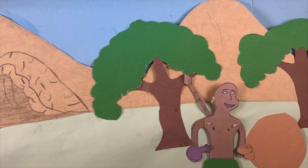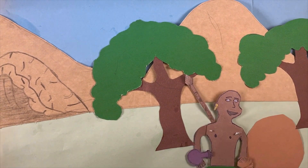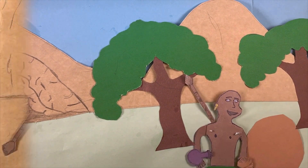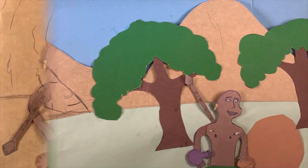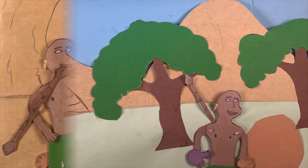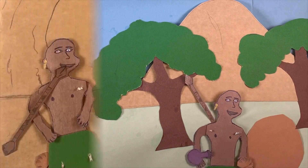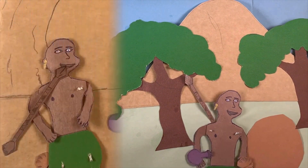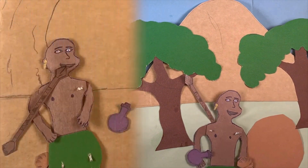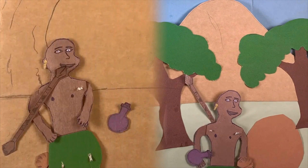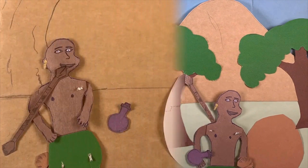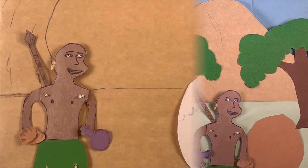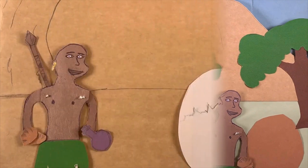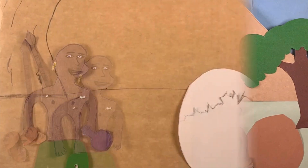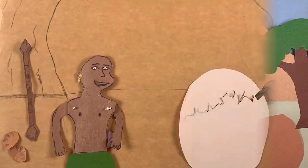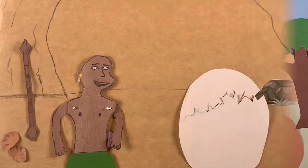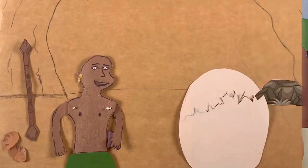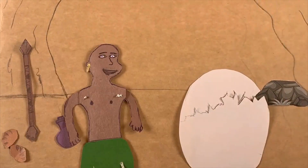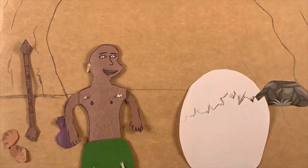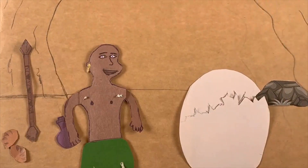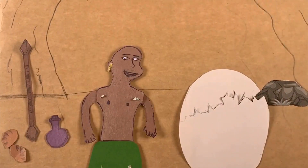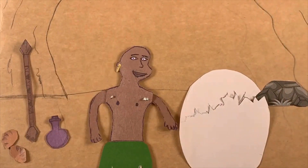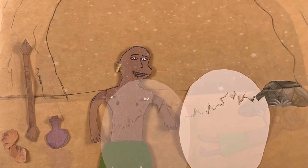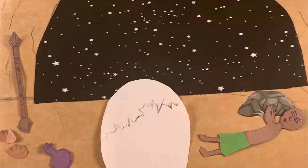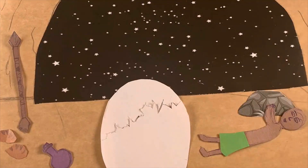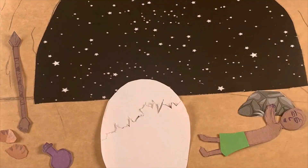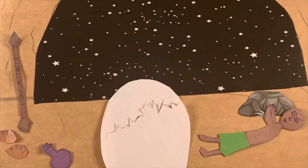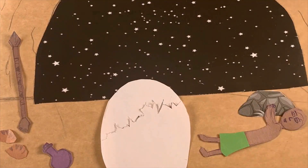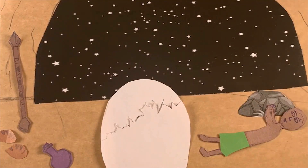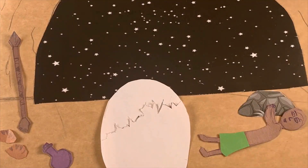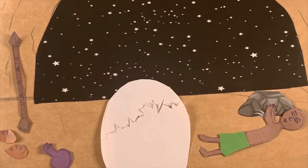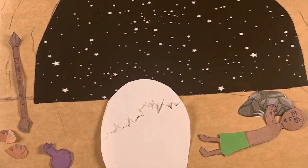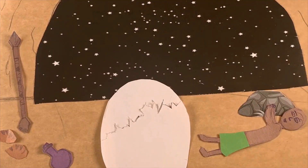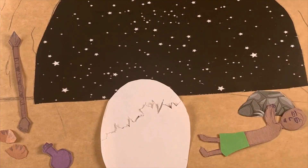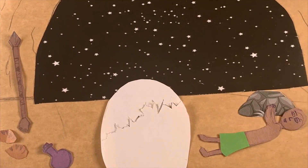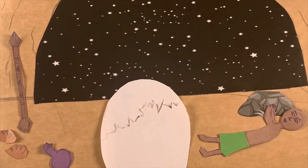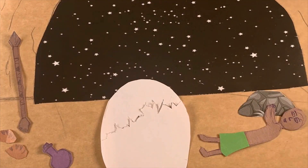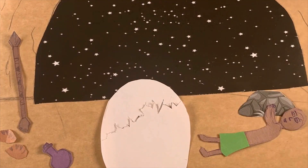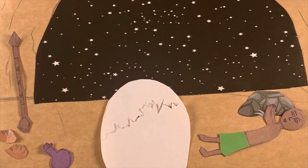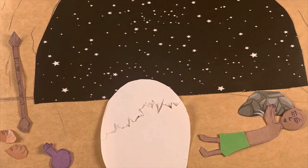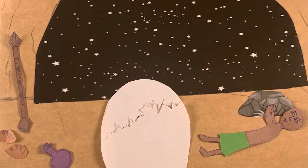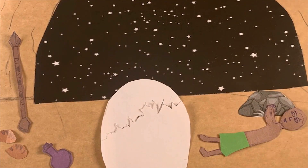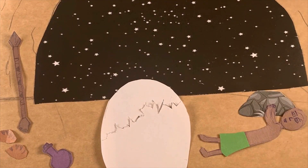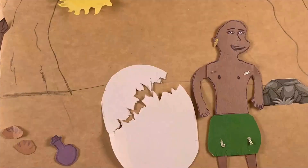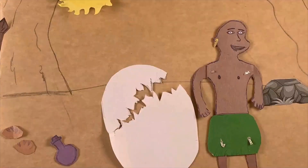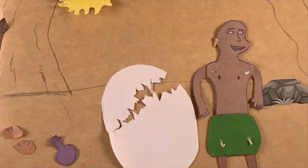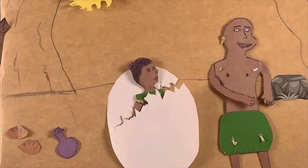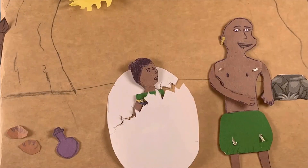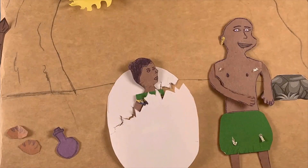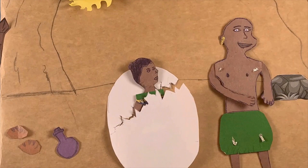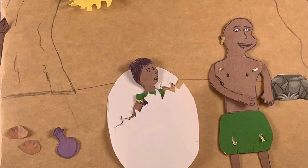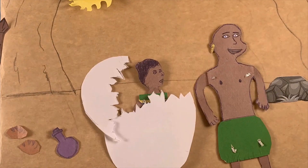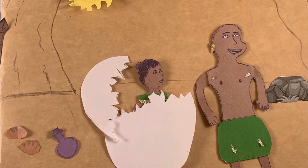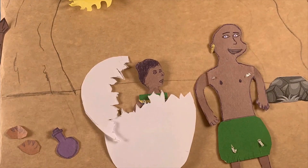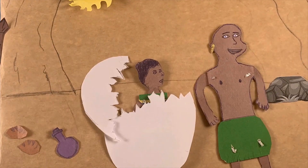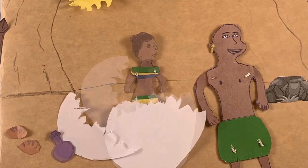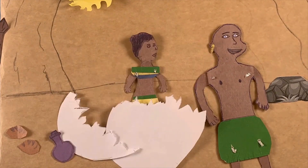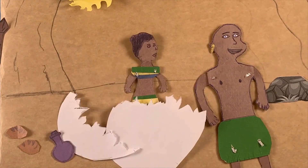panes. Al llegar a su cueva, Cetetelane fue a dormir y al siguiente día salió una mujer y le